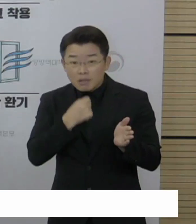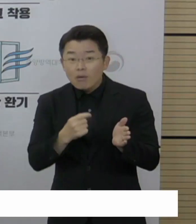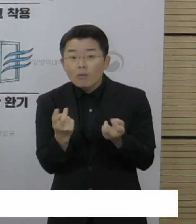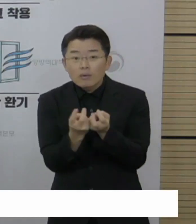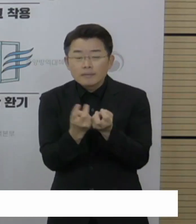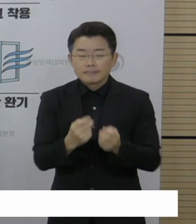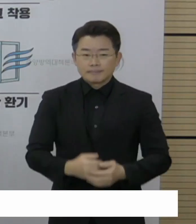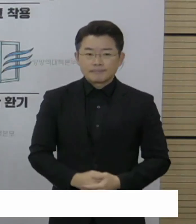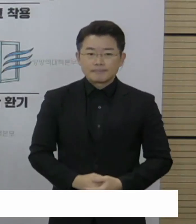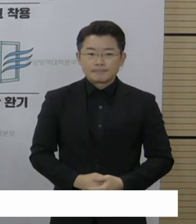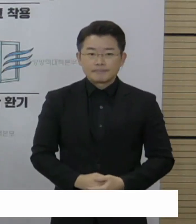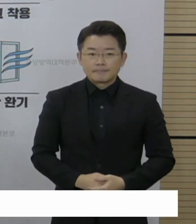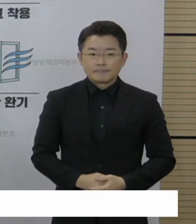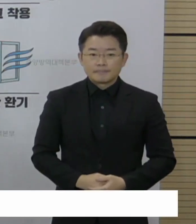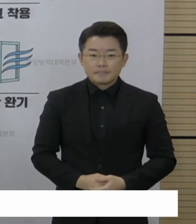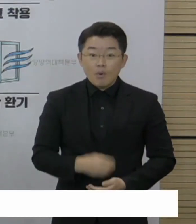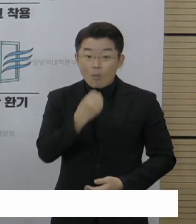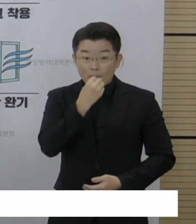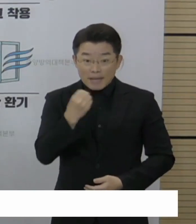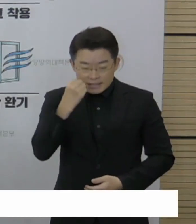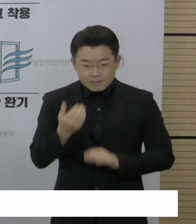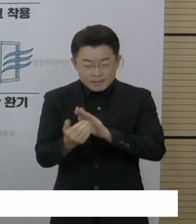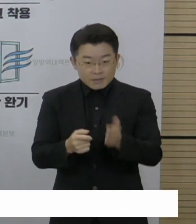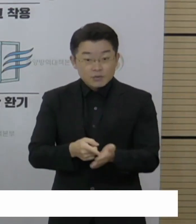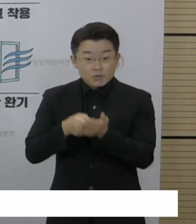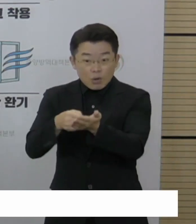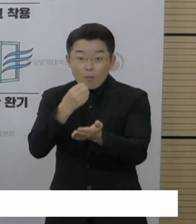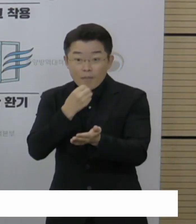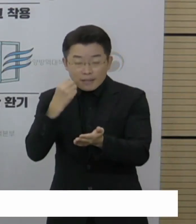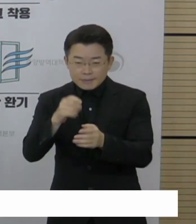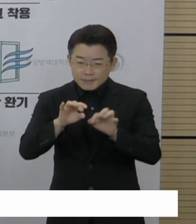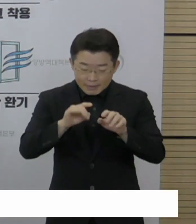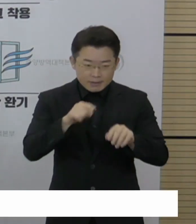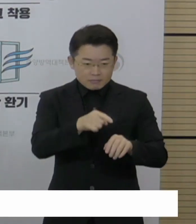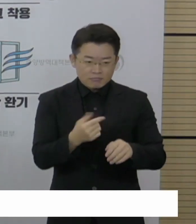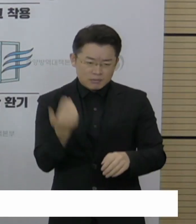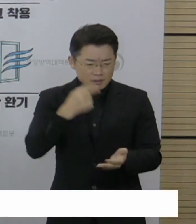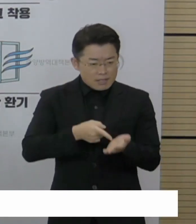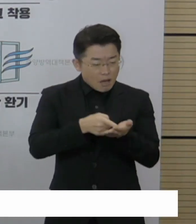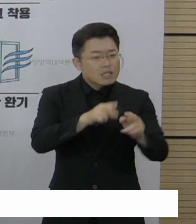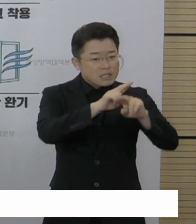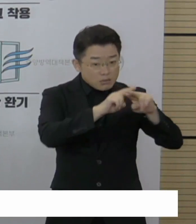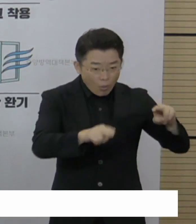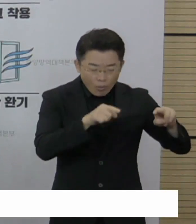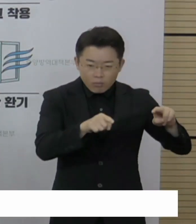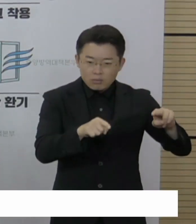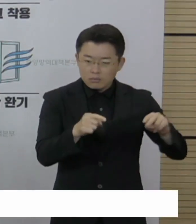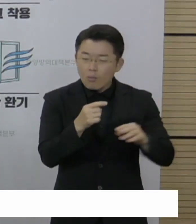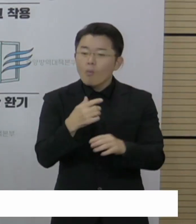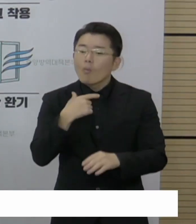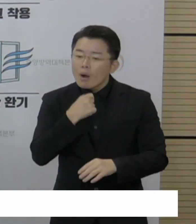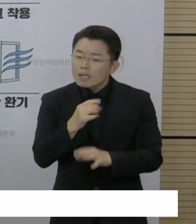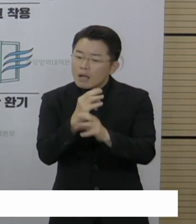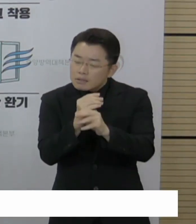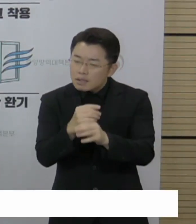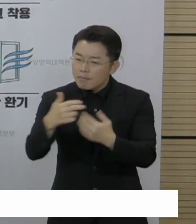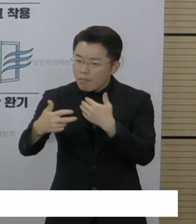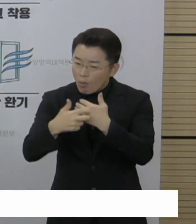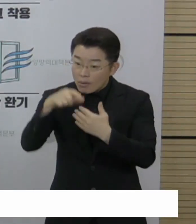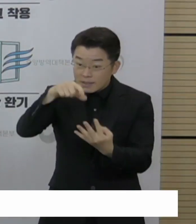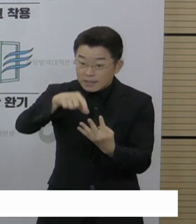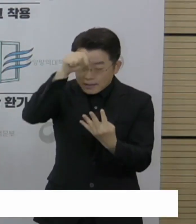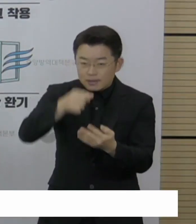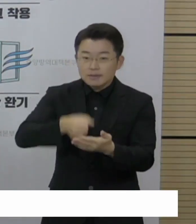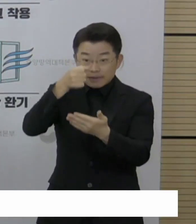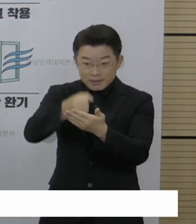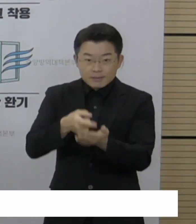사전 예약 누리집을 통해 기존 예약을 최소한 후에 원하시는 날짜 바 의료기관을 선택하여 제